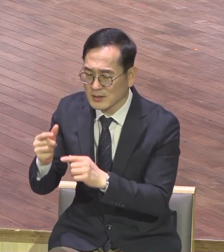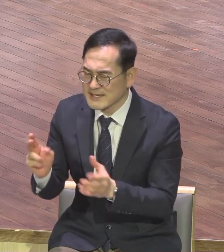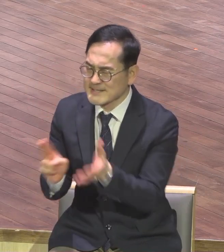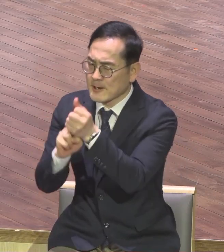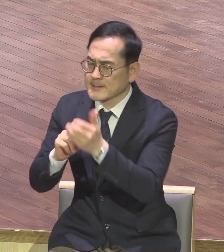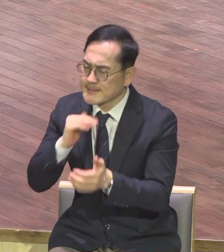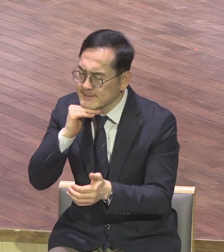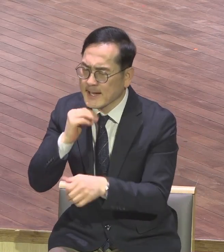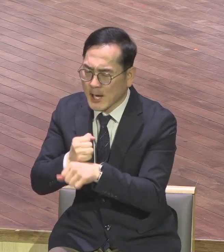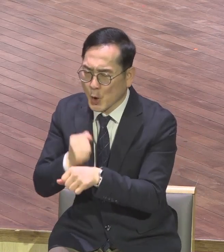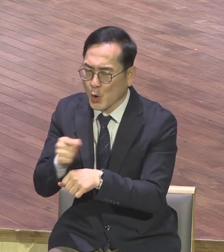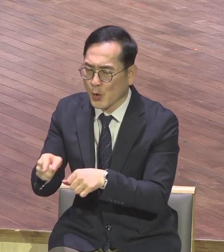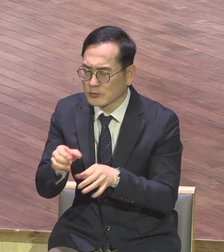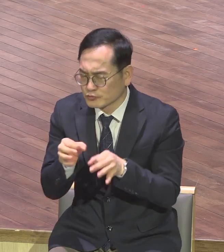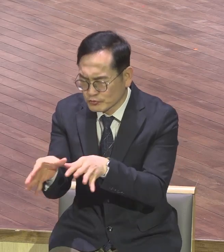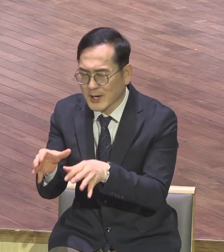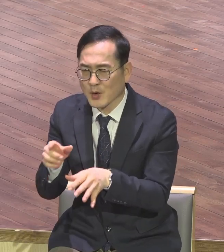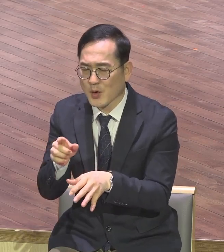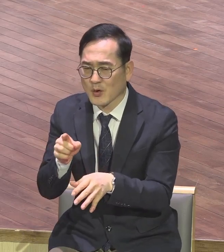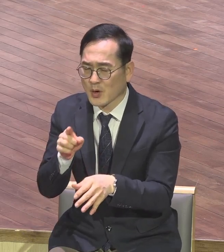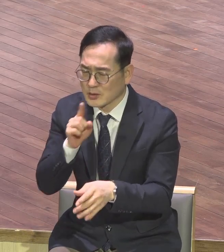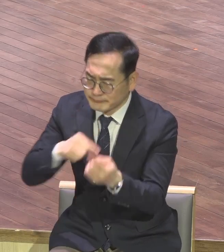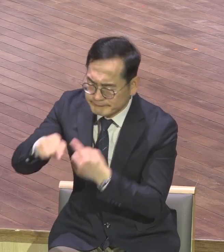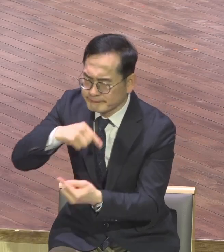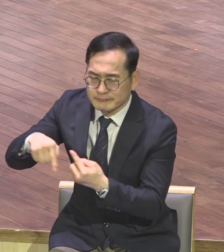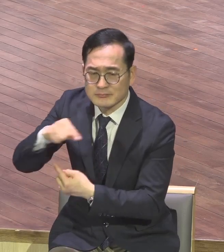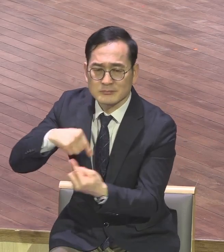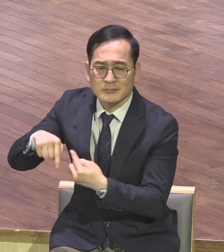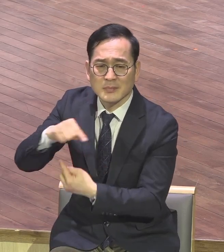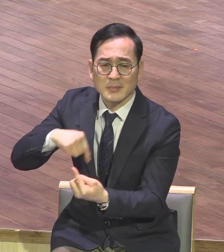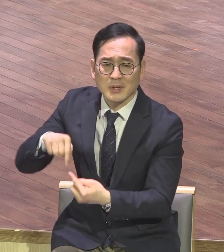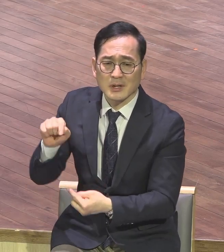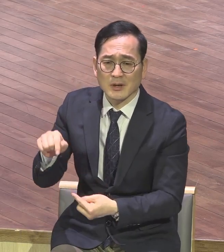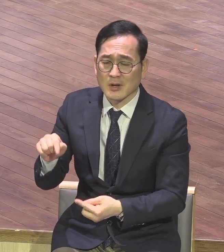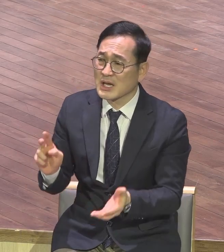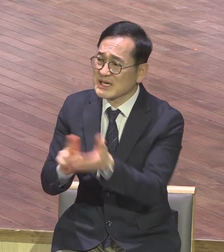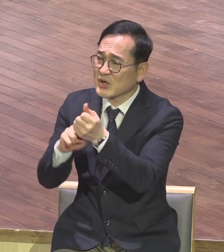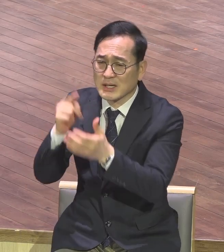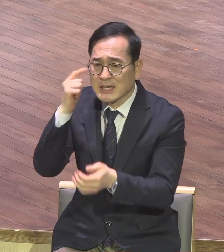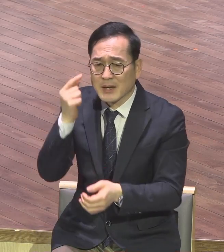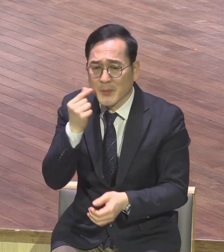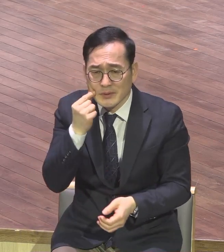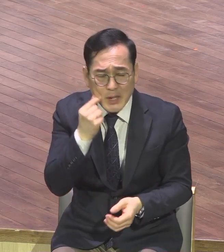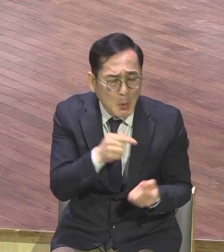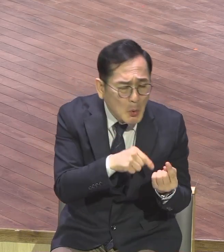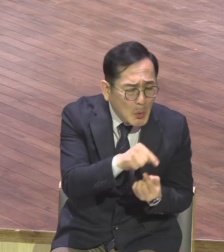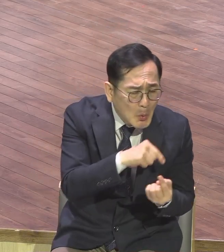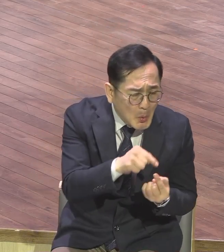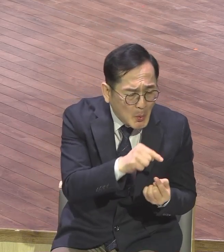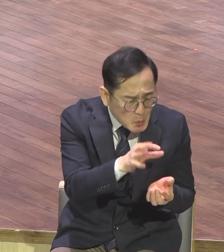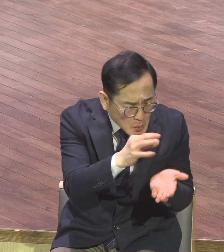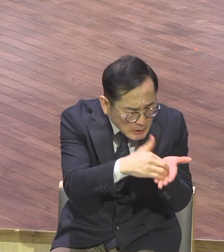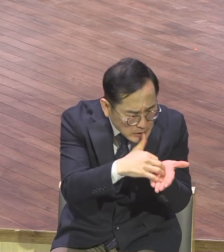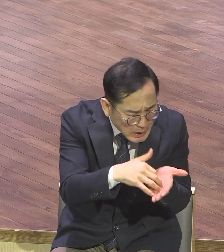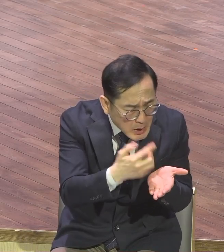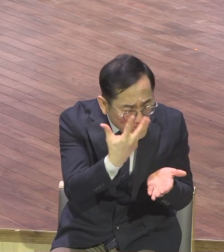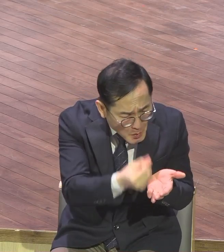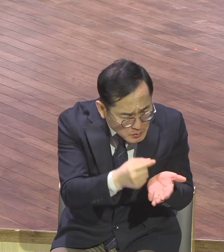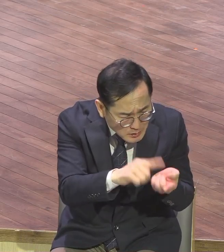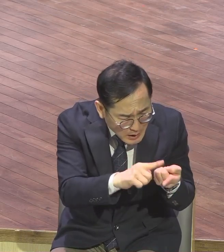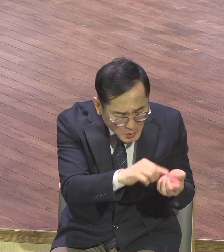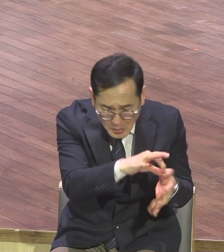가지고 계산하고 사는데. 아니 오병이어 묵고기 두 마리 떡 따지고 5천 명 먹겠다. 어떻게 설명할